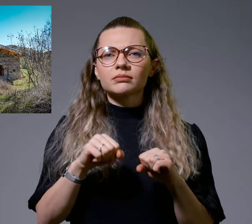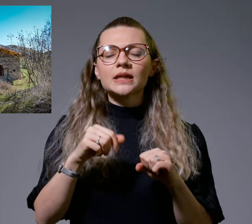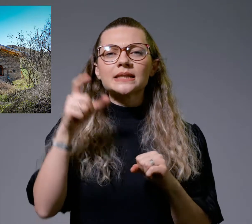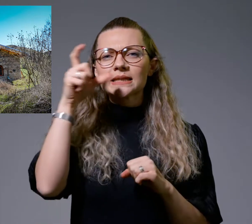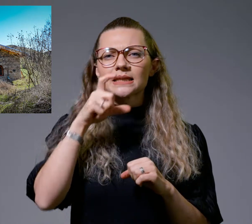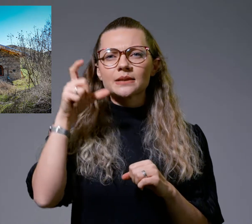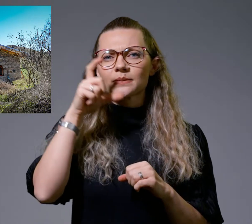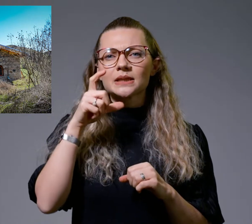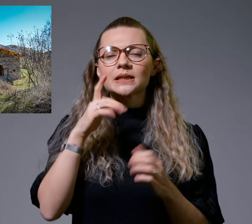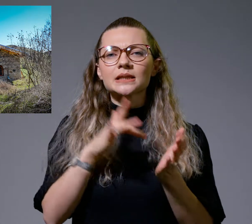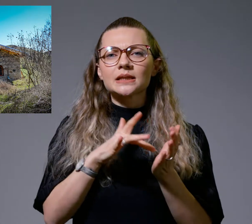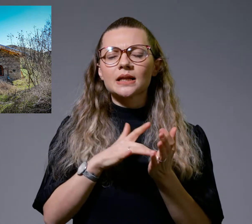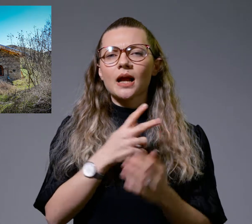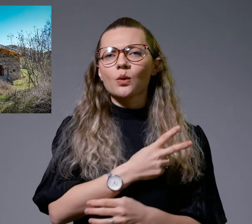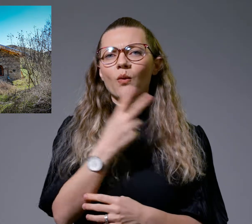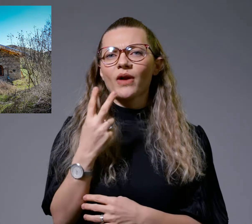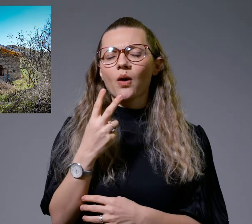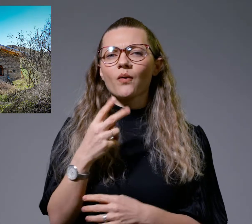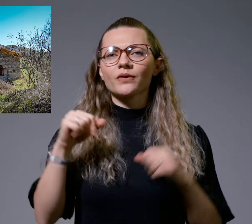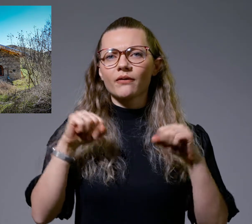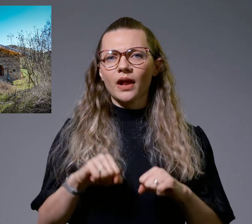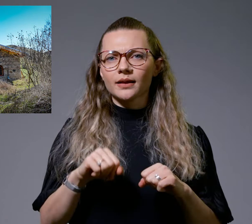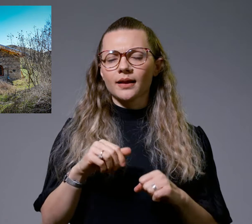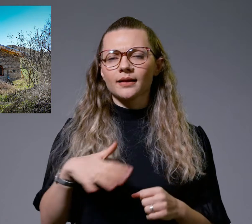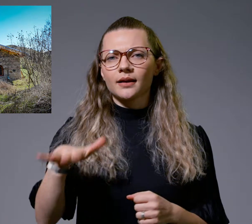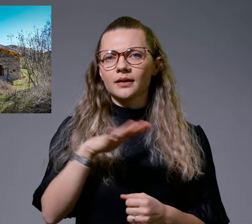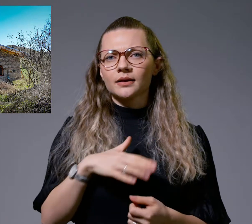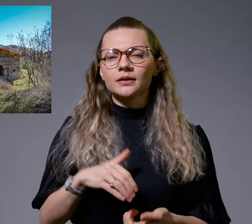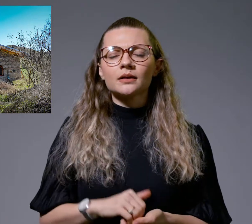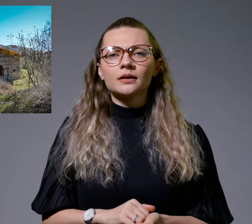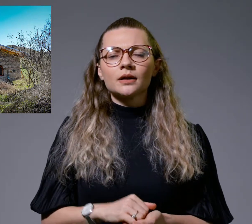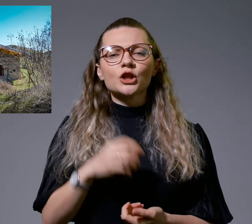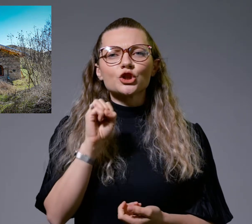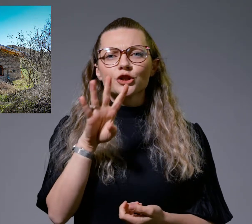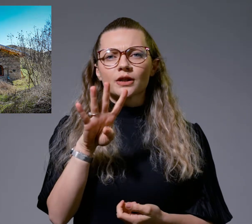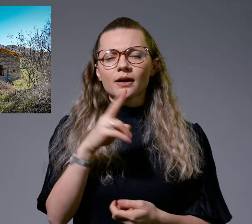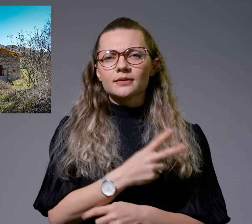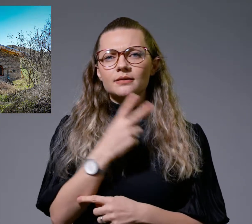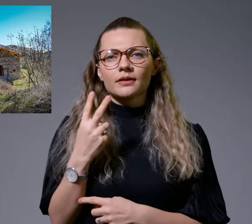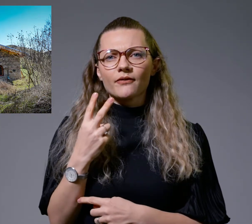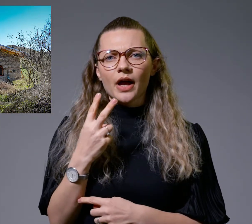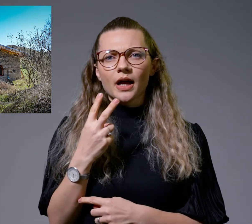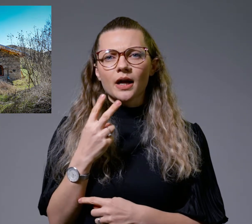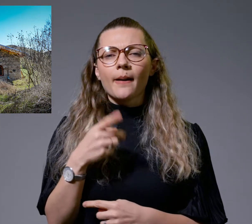српските средновековни владетели. Во 14 век